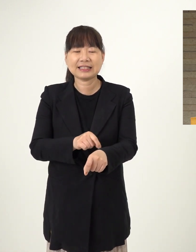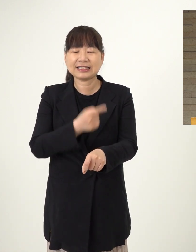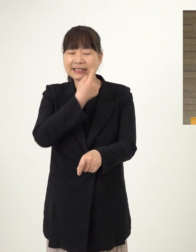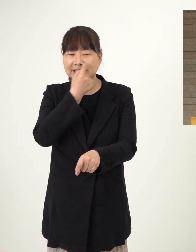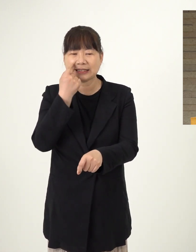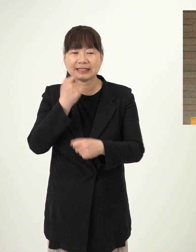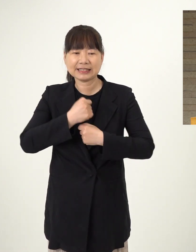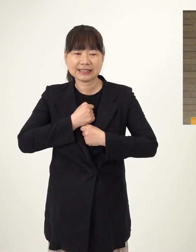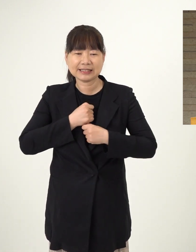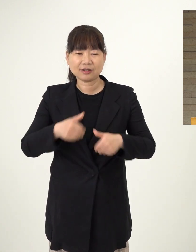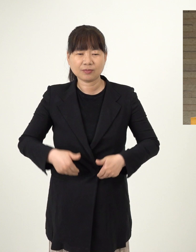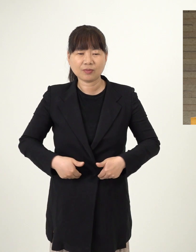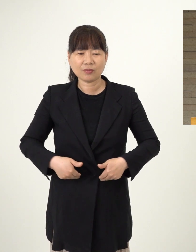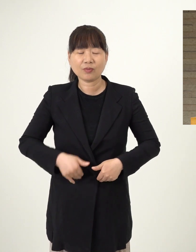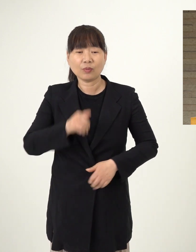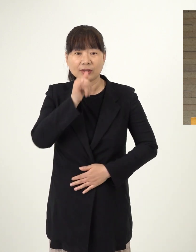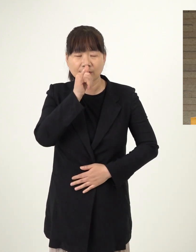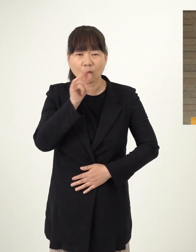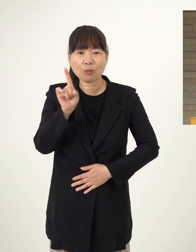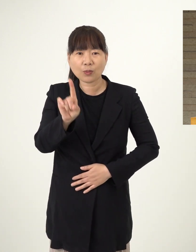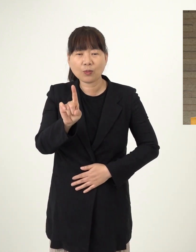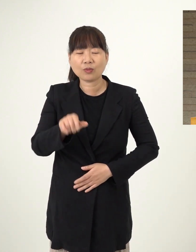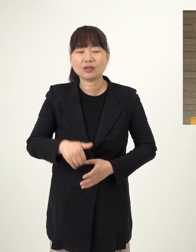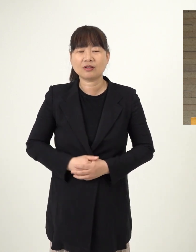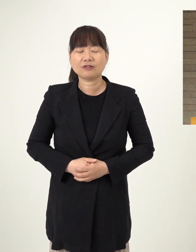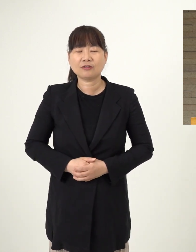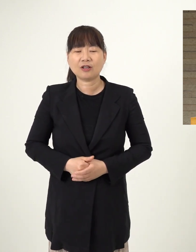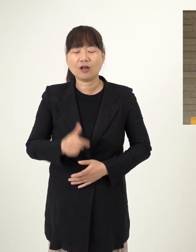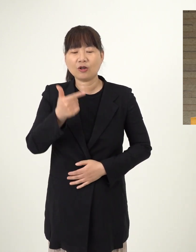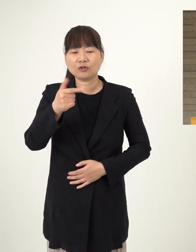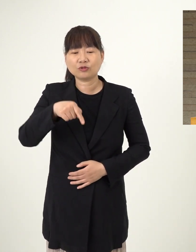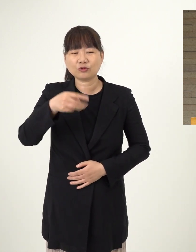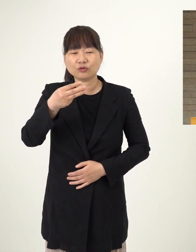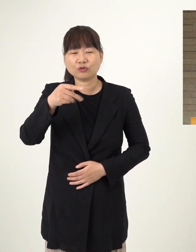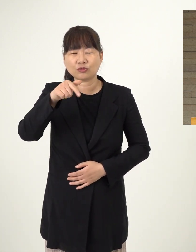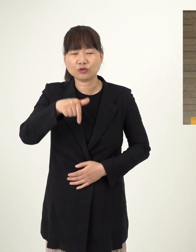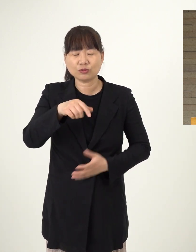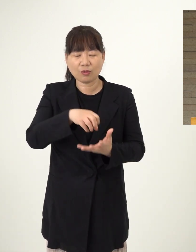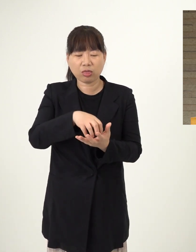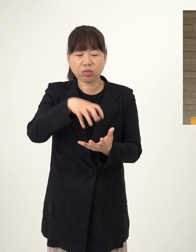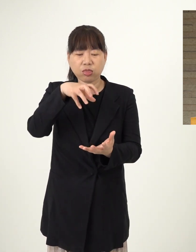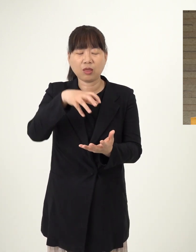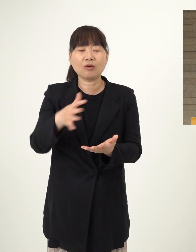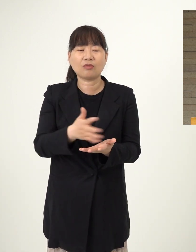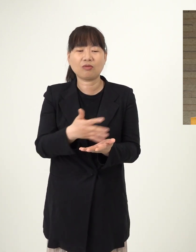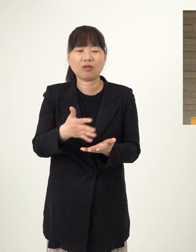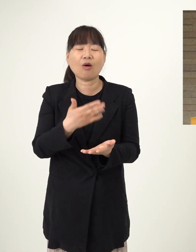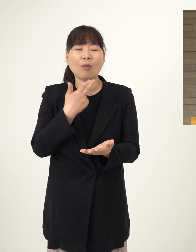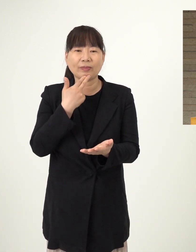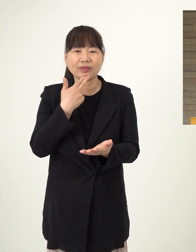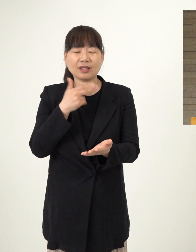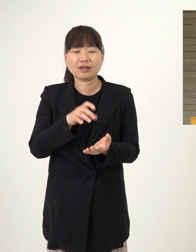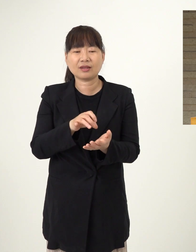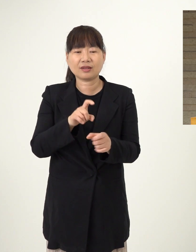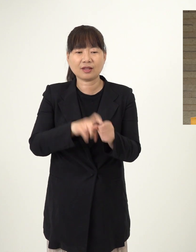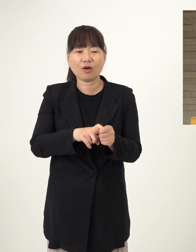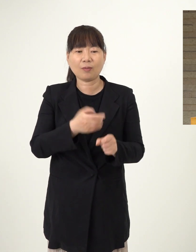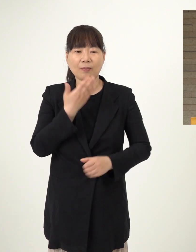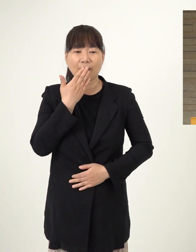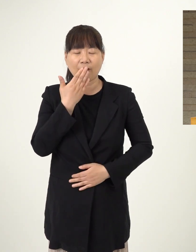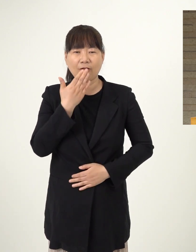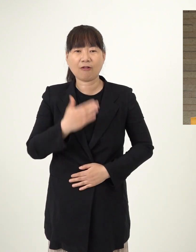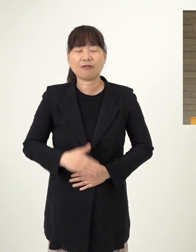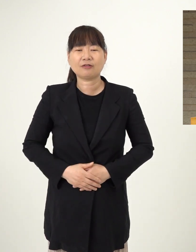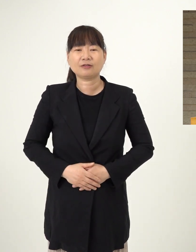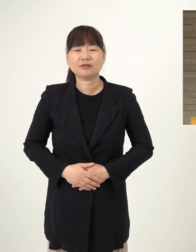사항이 있는데, 특별히 누룩 없는 떡을 먹는 기간이에요.